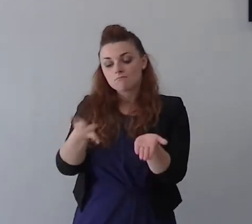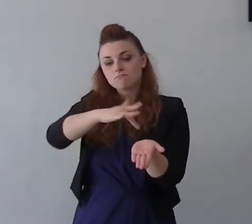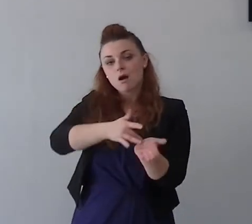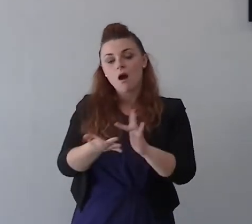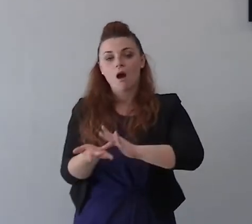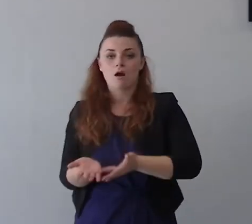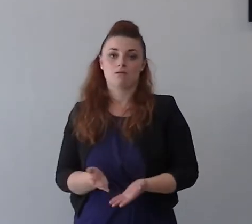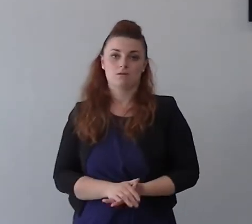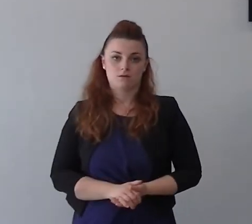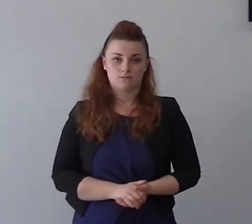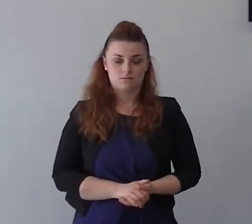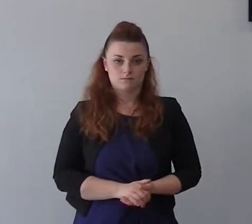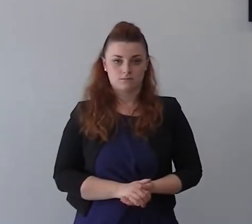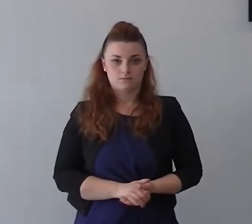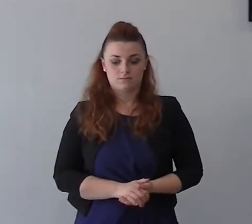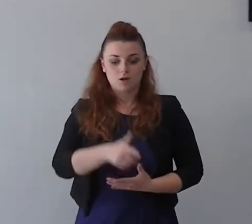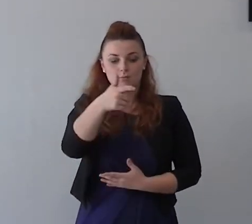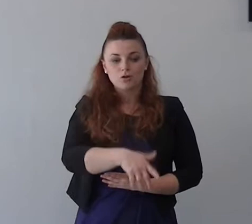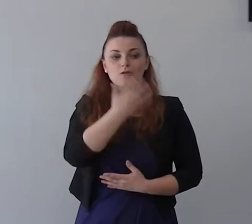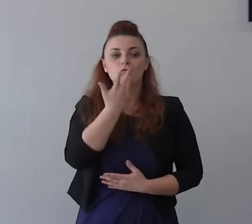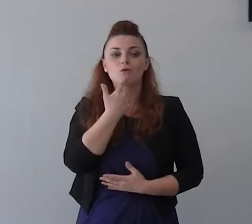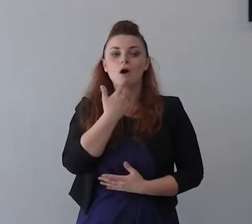per riscattarmi dalla morte.